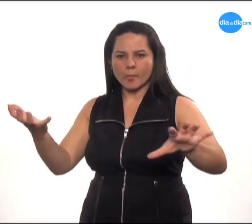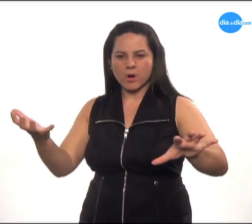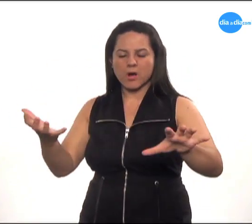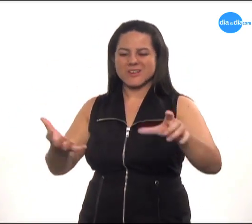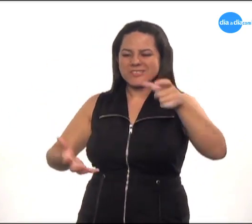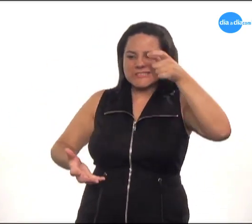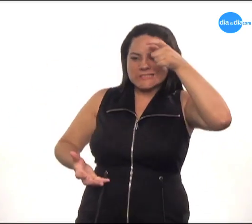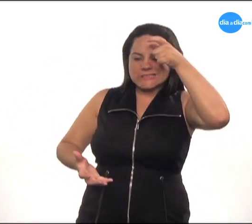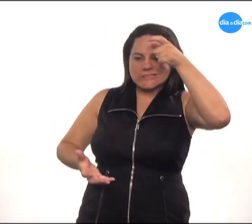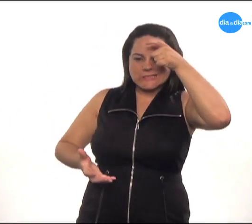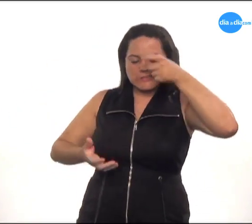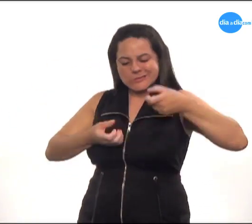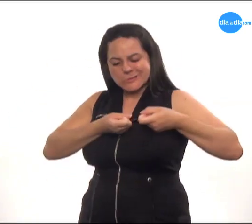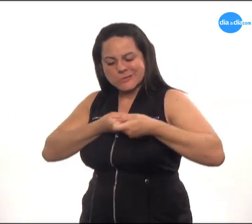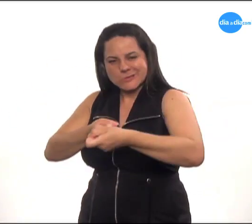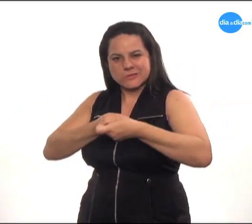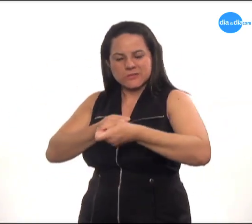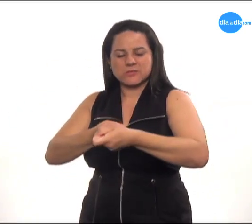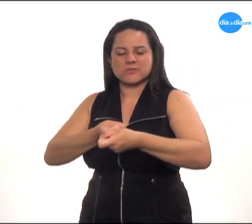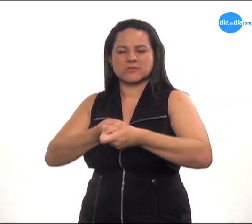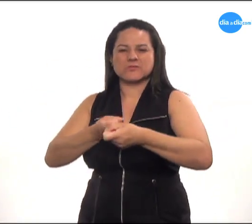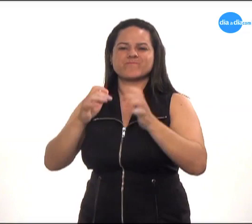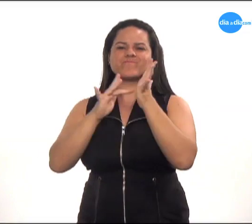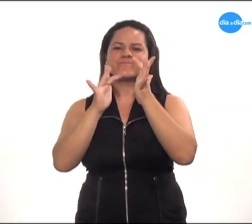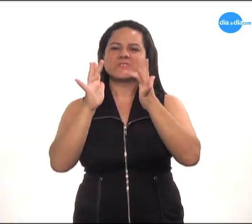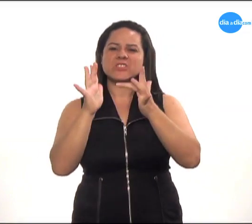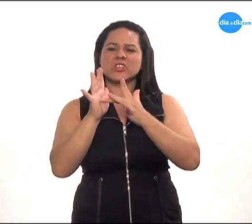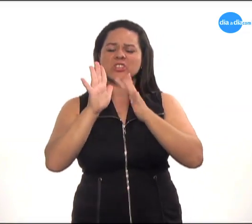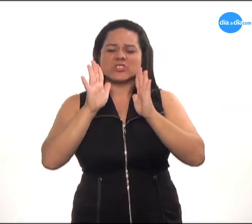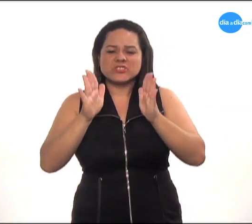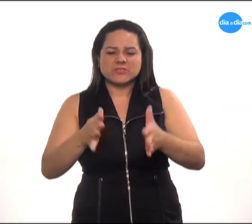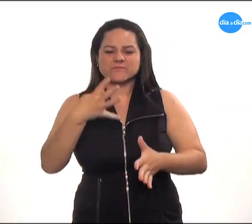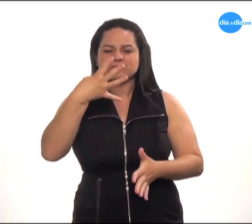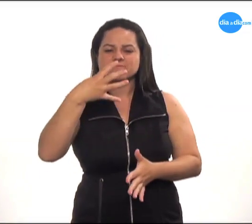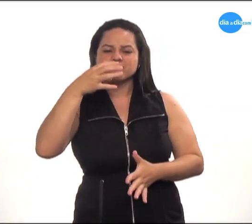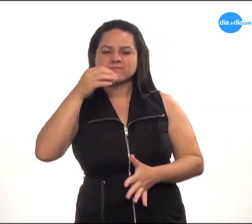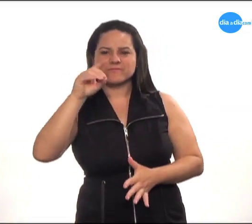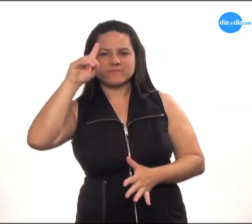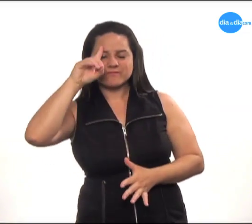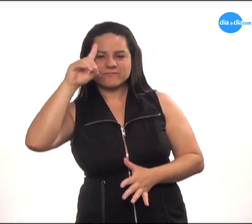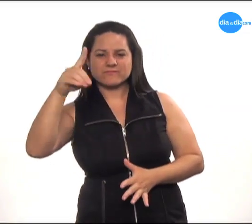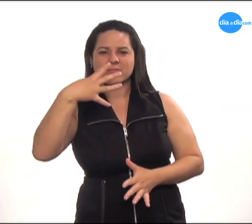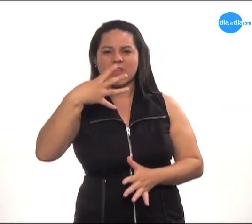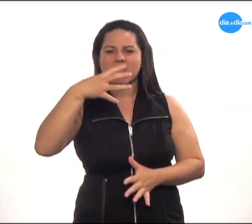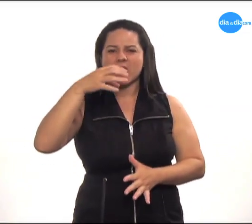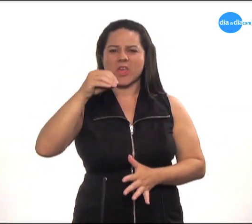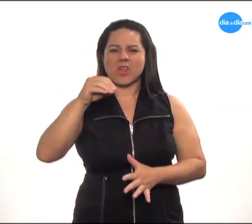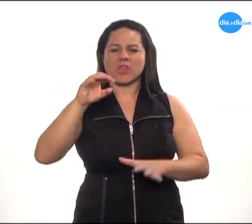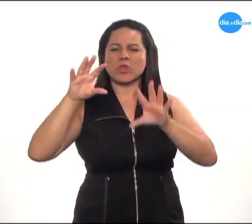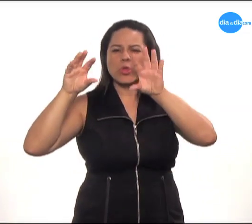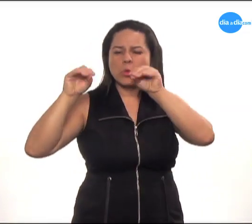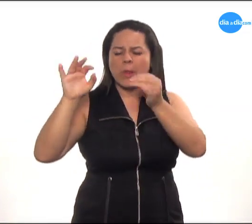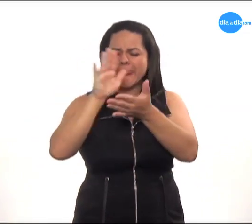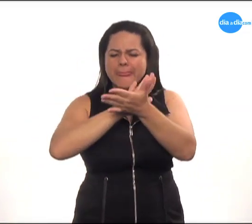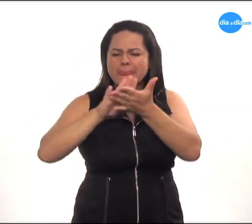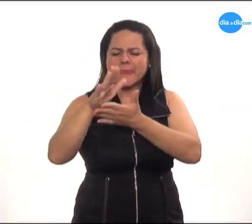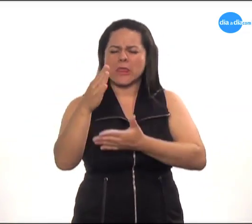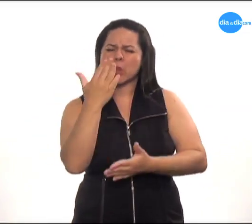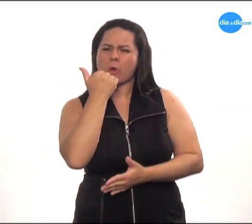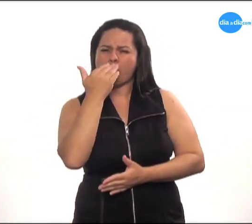passar 40 dias e 40 noites sem comer, Jesus estava com fome. E então o diabo chegou perto dele e